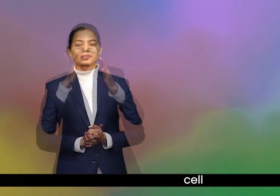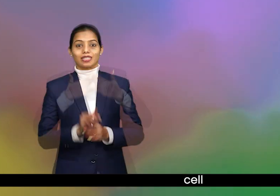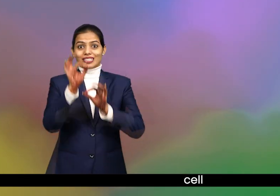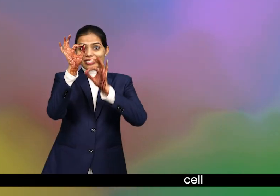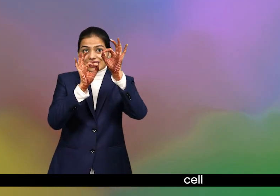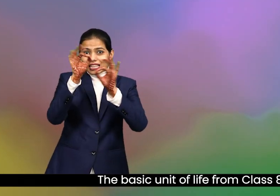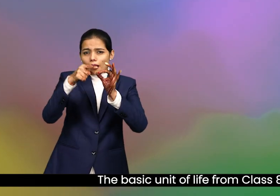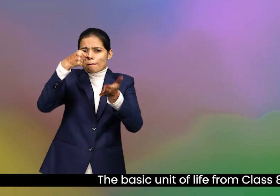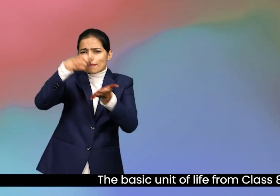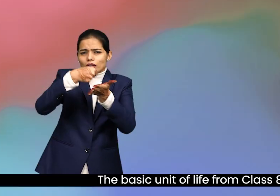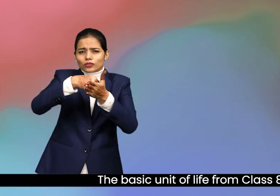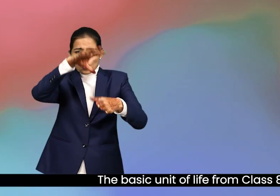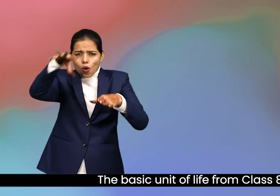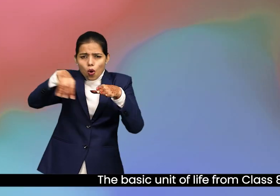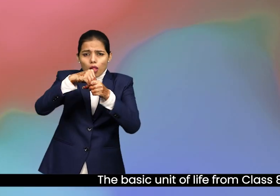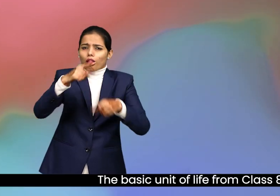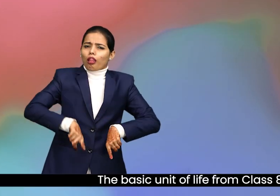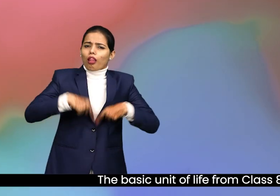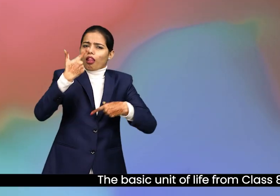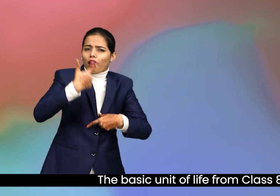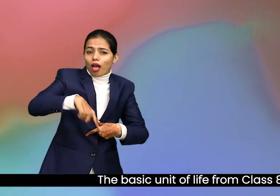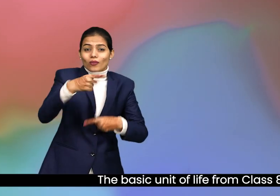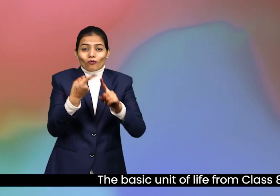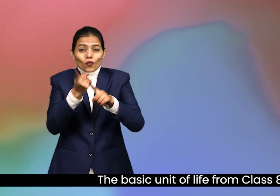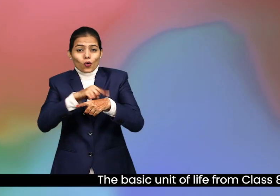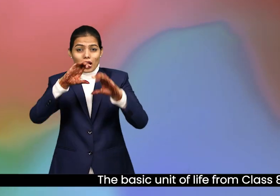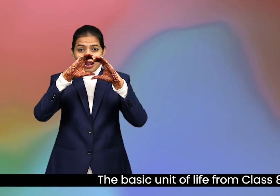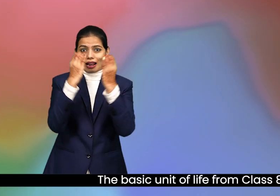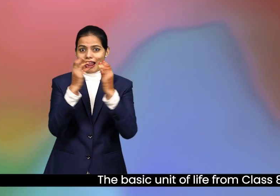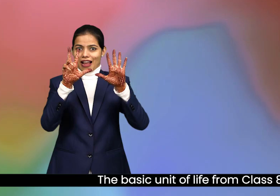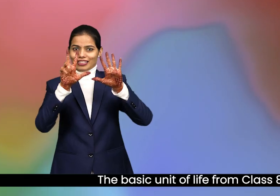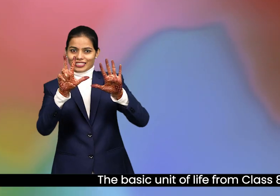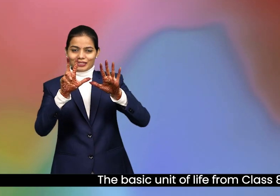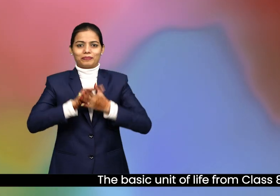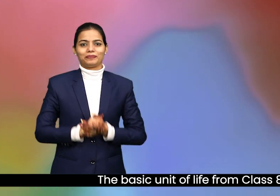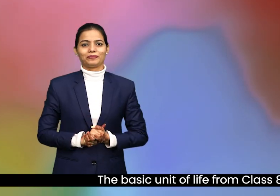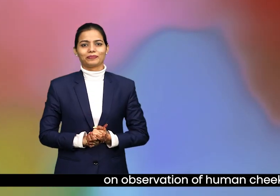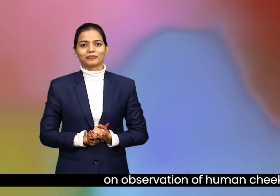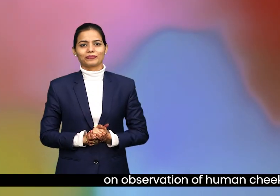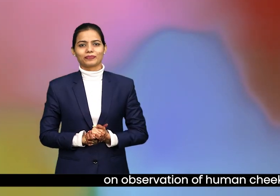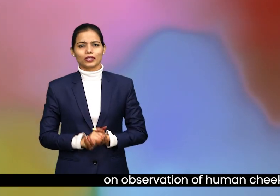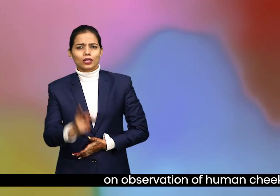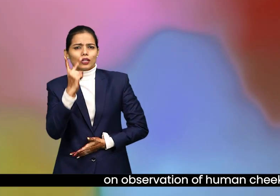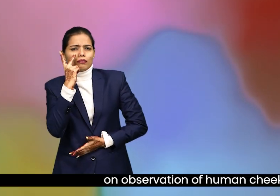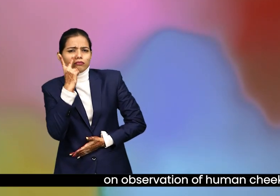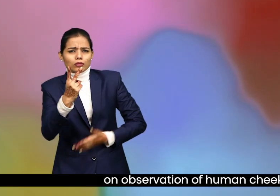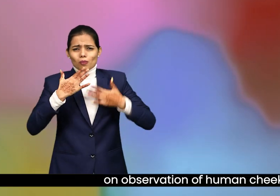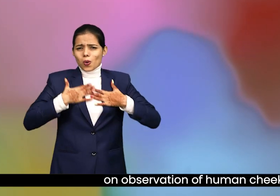மனித கன்னத்தில் the உள்ள basic unit of உயிரணுக்களை life கவனிக்கும் from class 8. செயல்பாட்டை நீங்கள் நன்கு அறிந்திருப்பீர்கள். On மனித observation கன்னத்தின் of human cheek உயிரணுக்களை